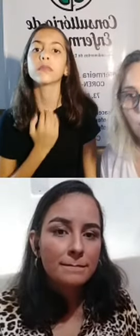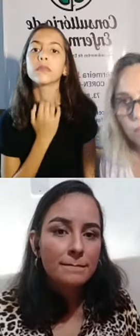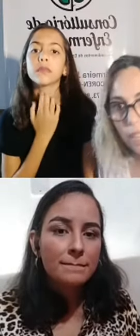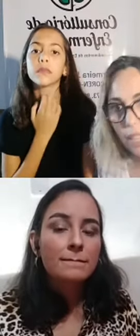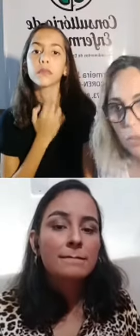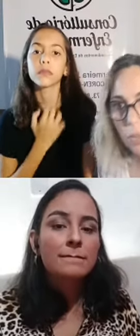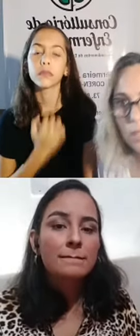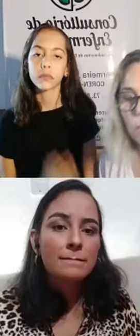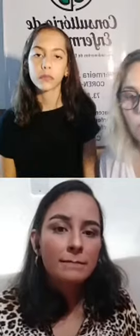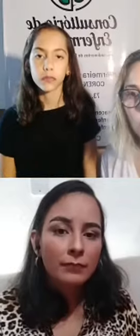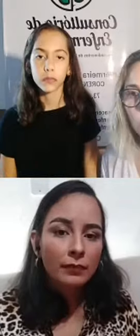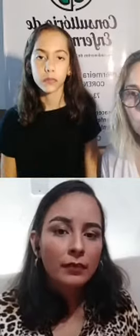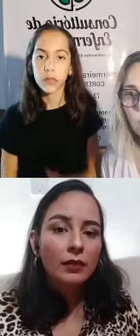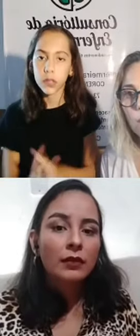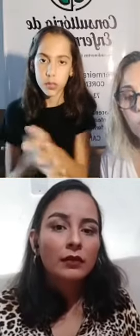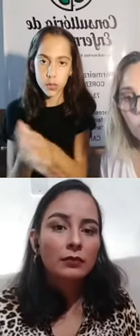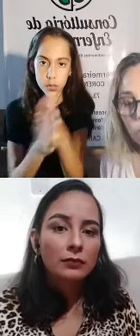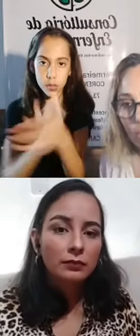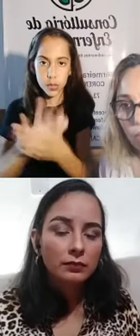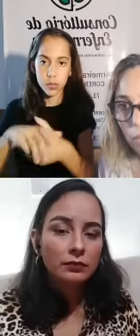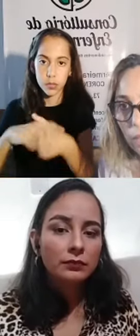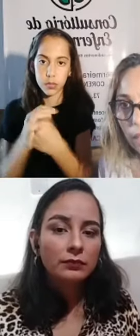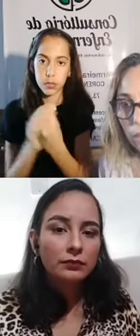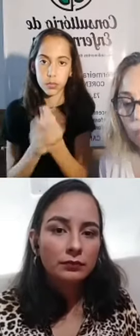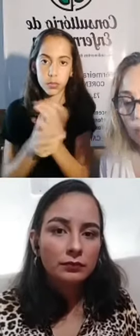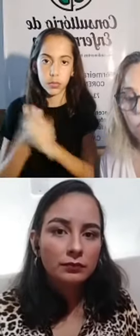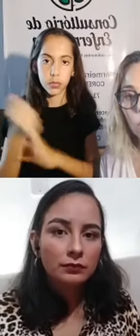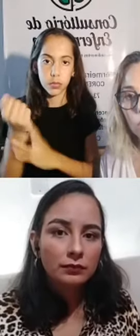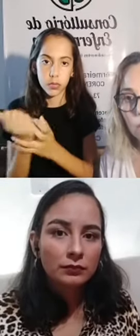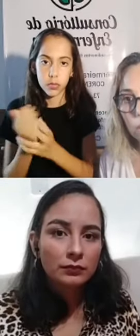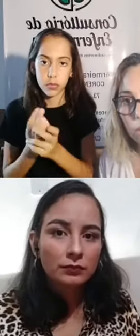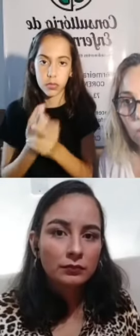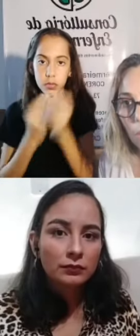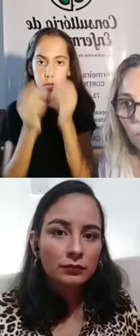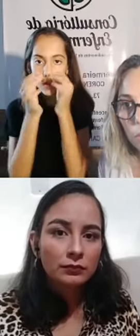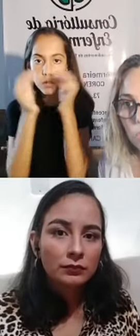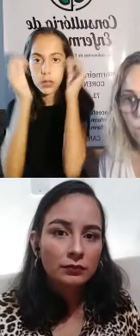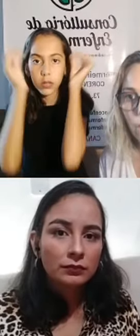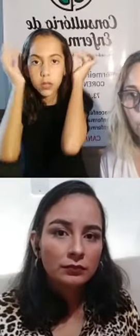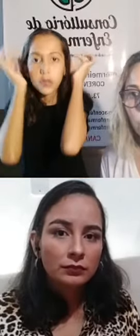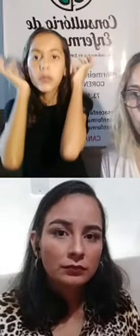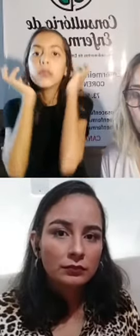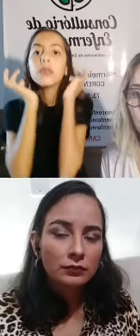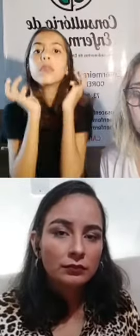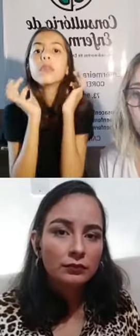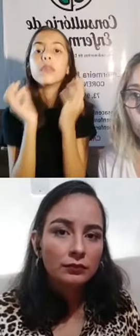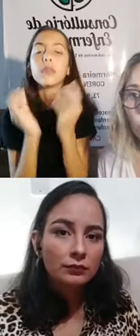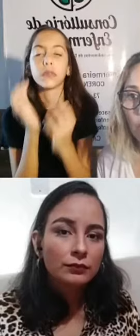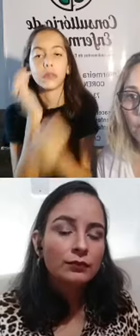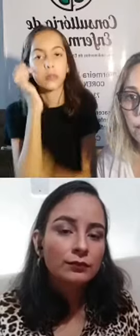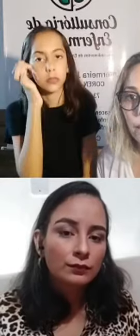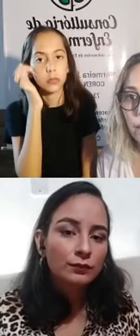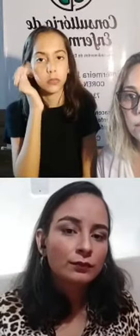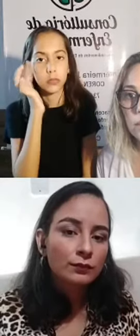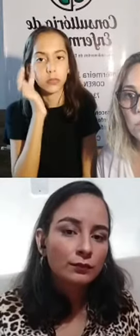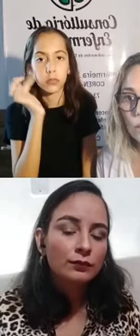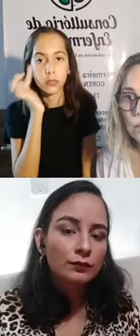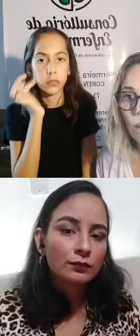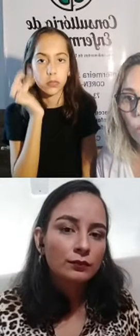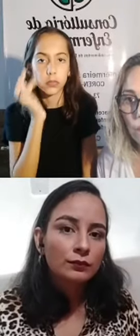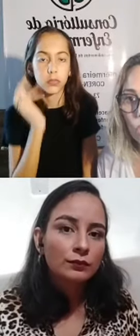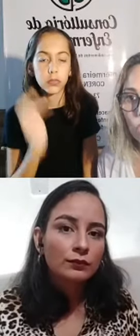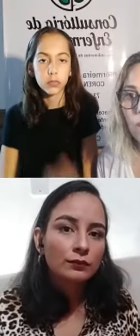de lavar suas mãos, se possível, né? Que consiga usar o álcool gel. Então, essas